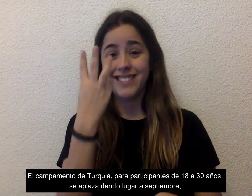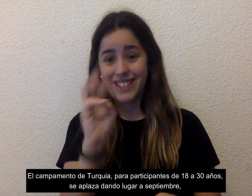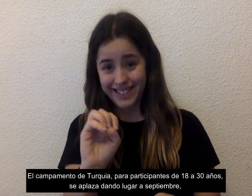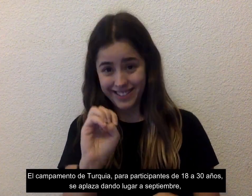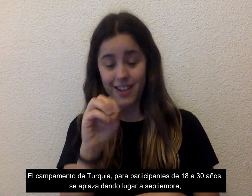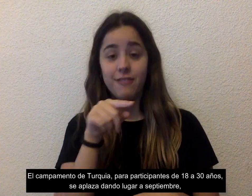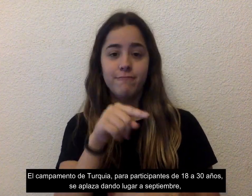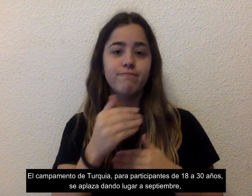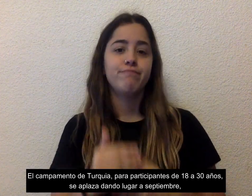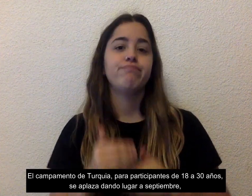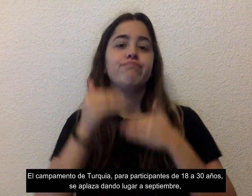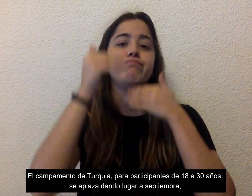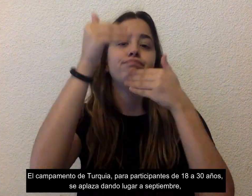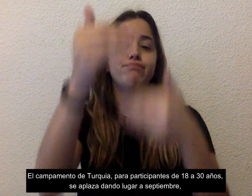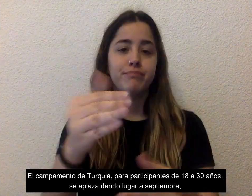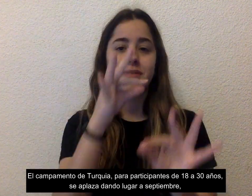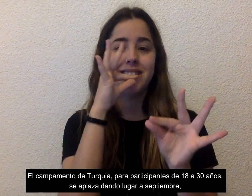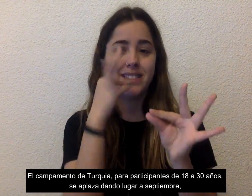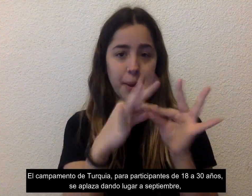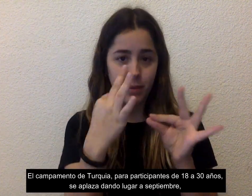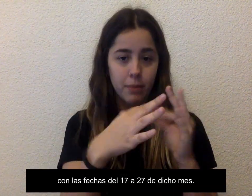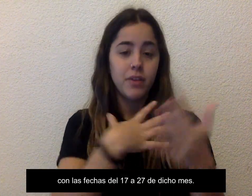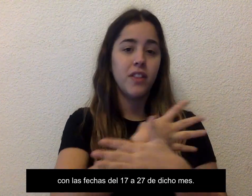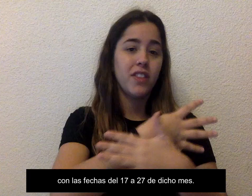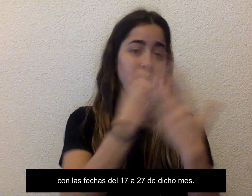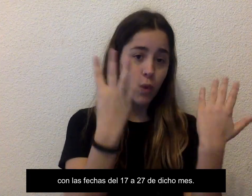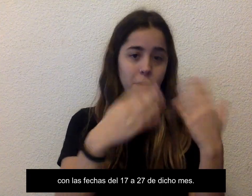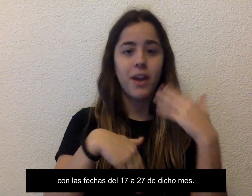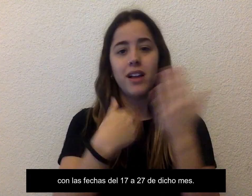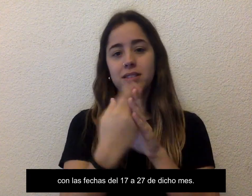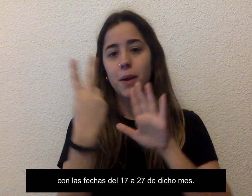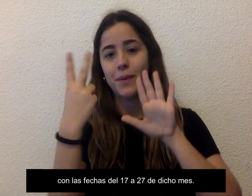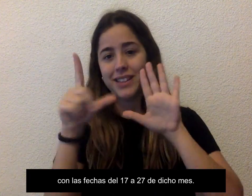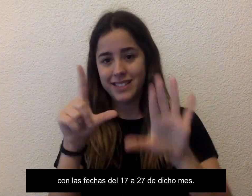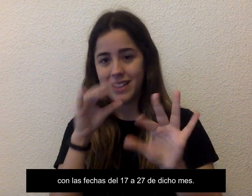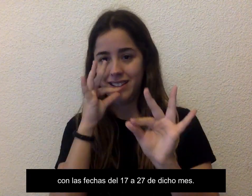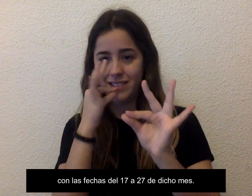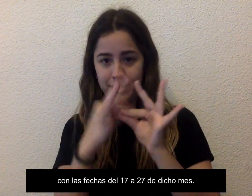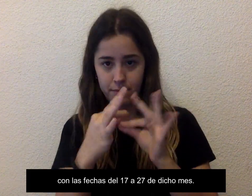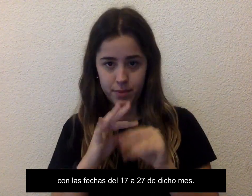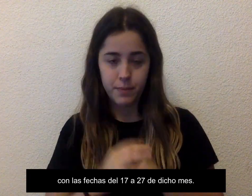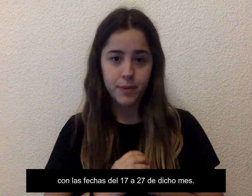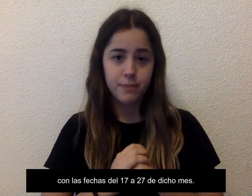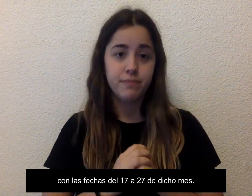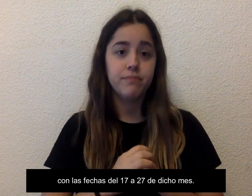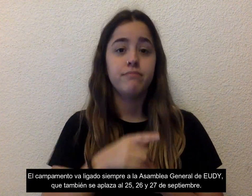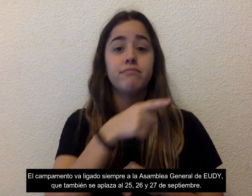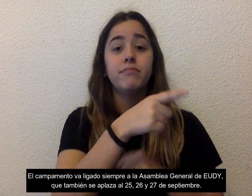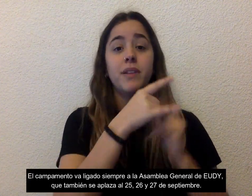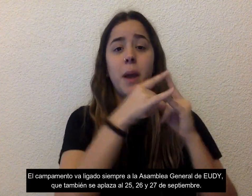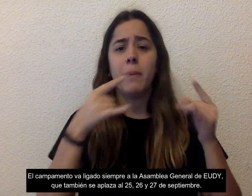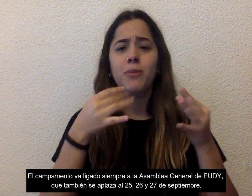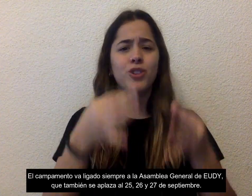Ya lo aceptará. No me rendiré hasta que me caiga bien. ¿Me oyes? Uh-huh. Sí. Uh-huh.